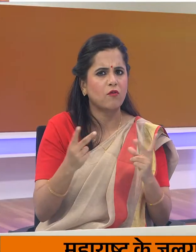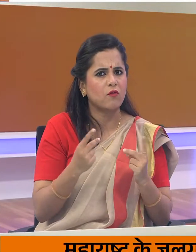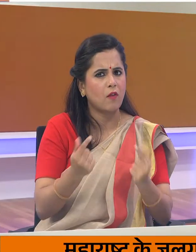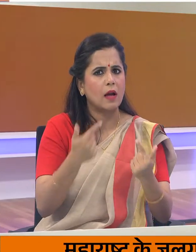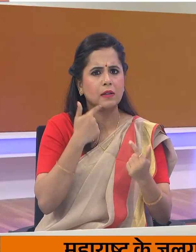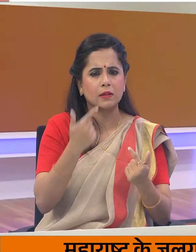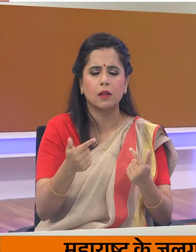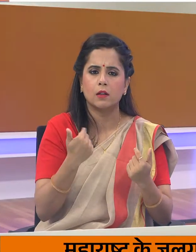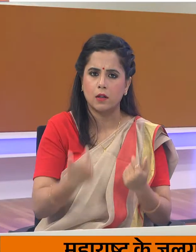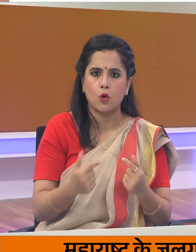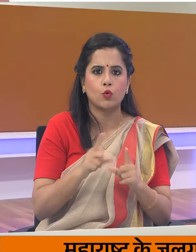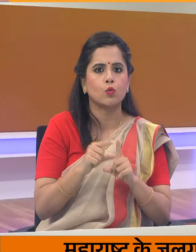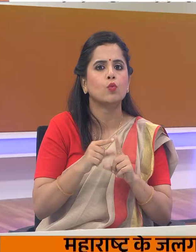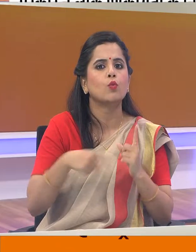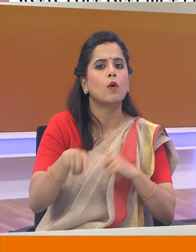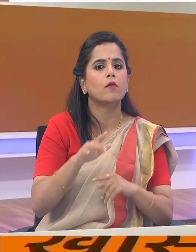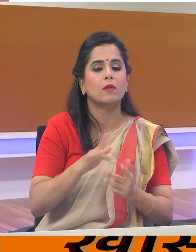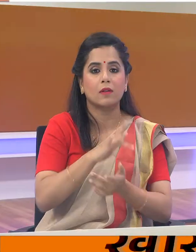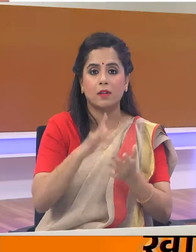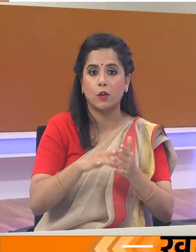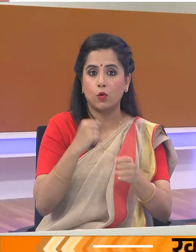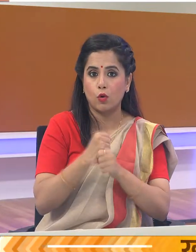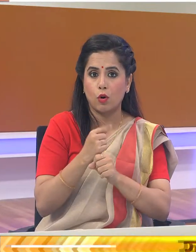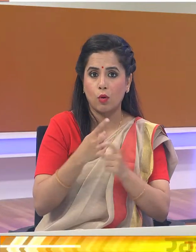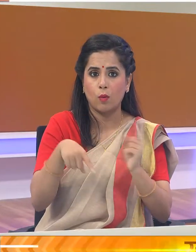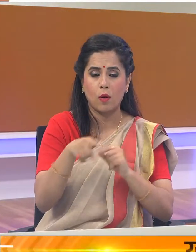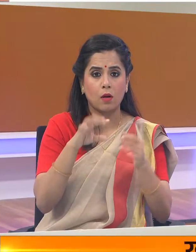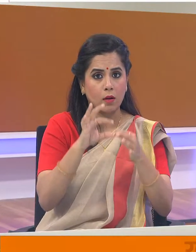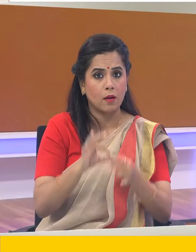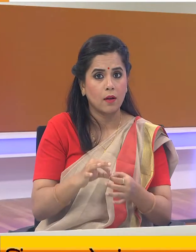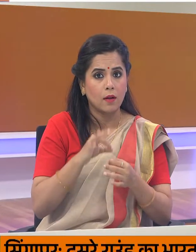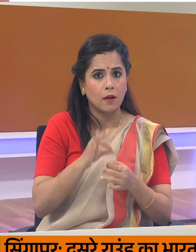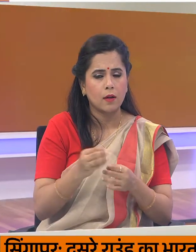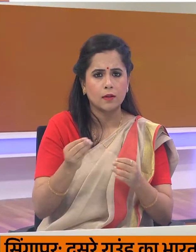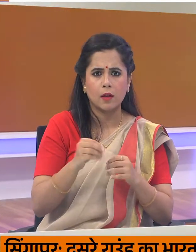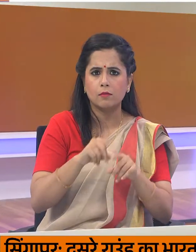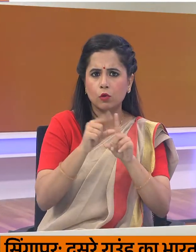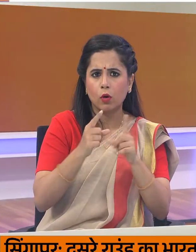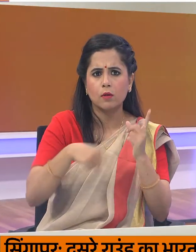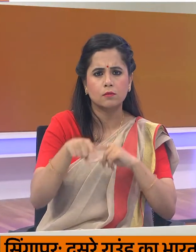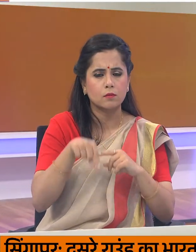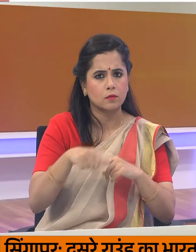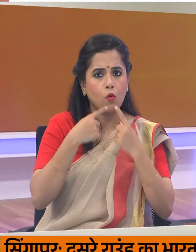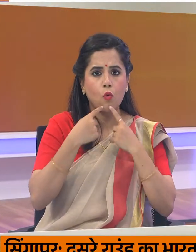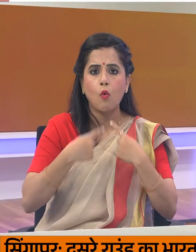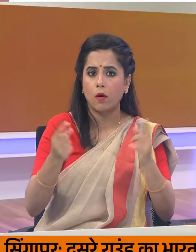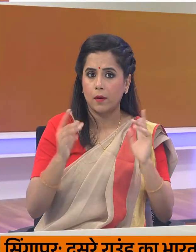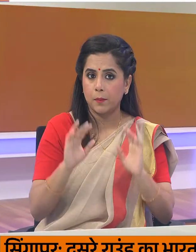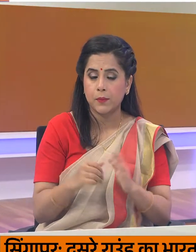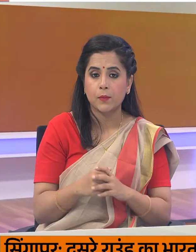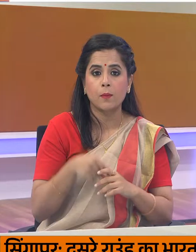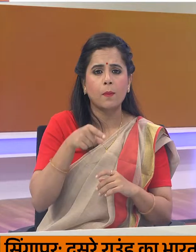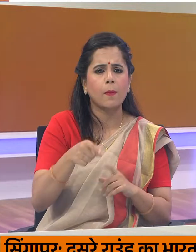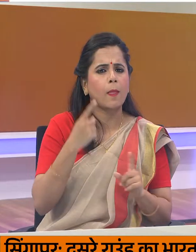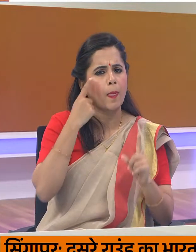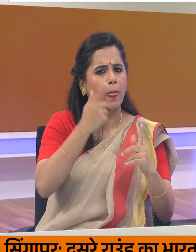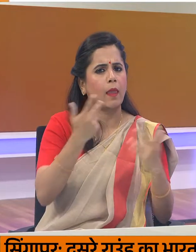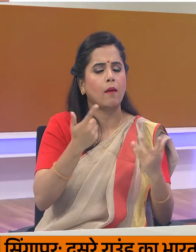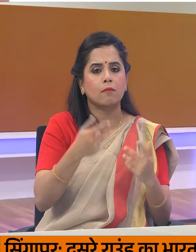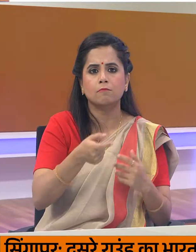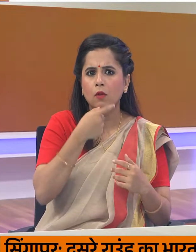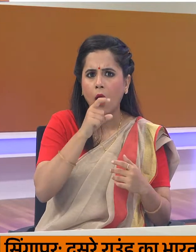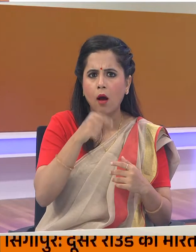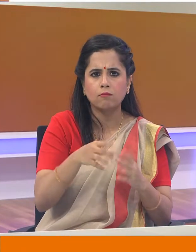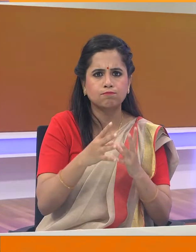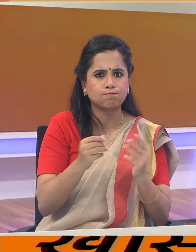लिए कदम उठा रही है। केंद्र सरकार ने इसको लेकर व्यापक दिशा निर्देश जारी किए हैं। इनका लक्ष्य